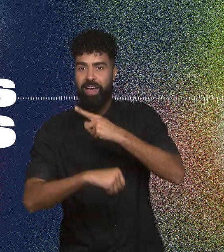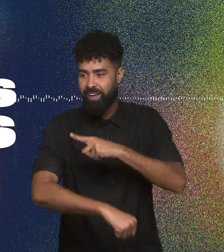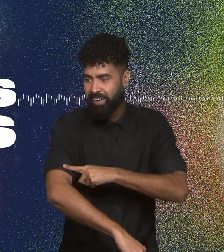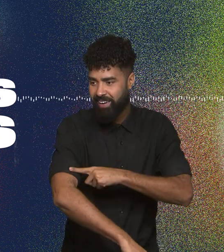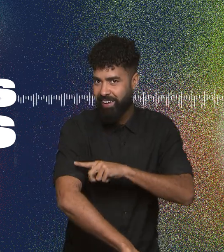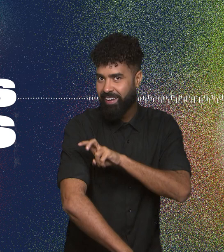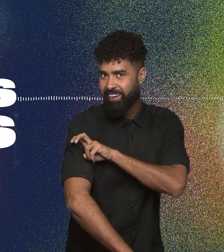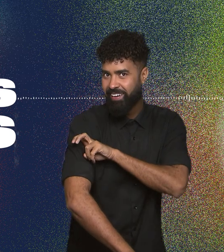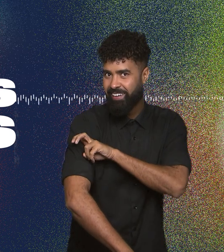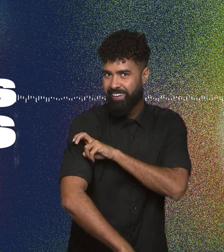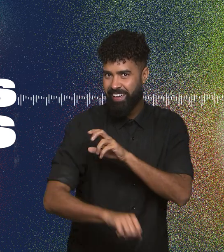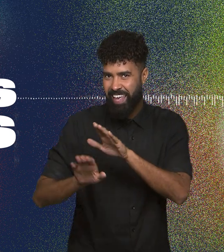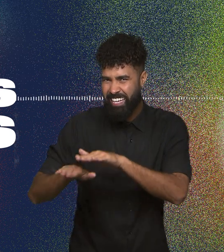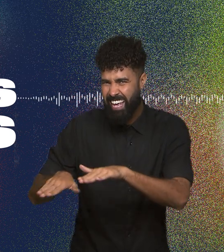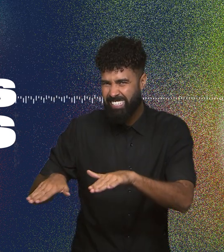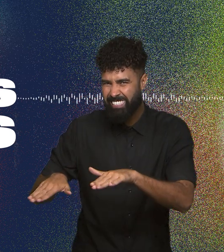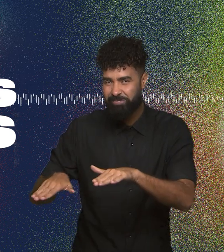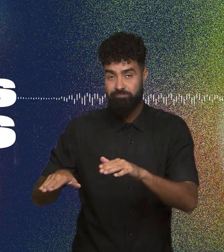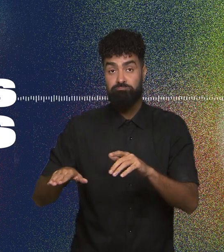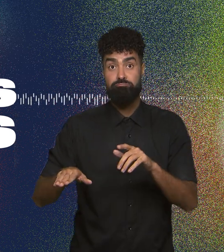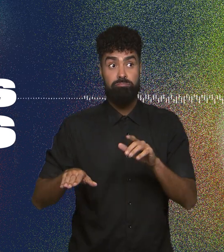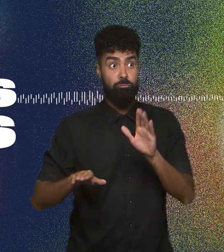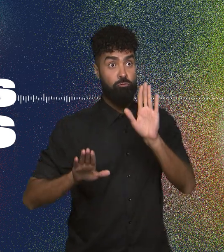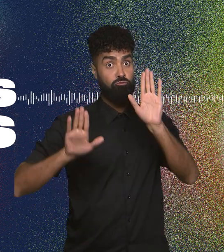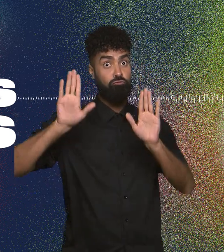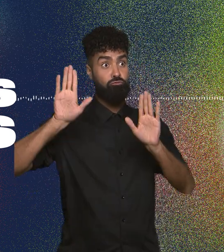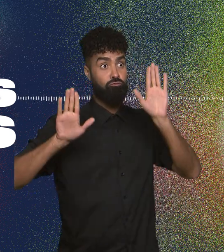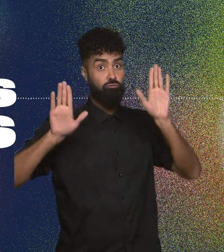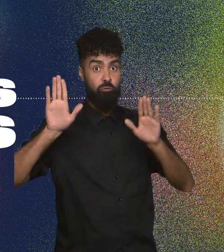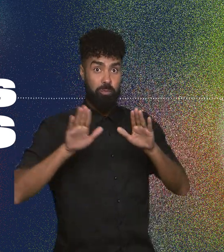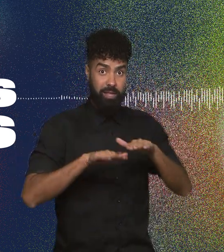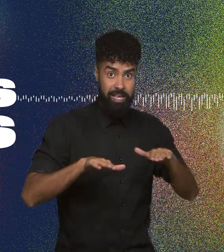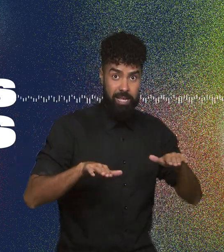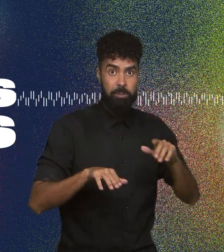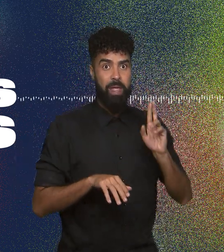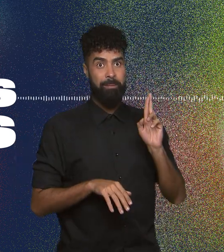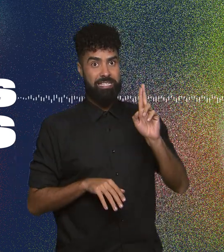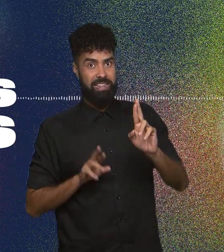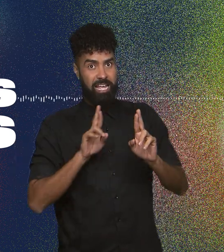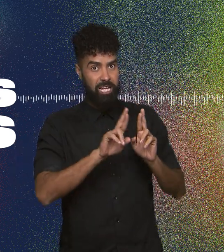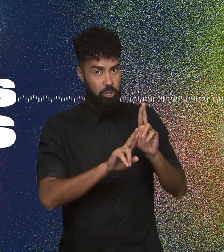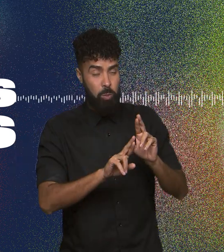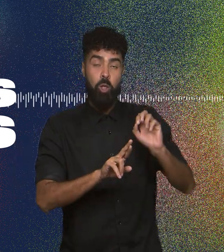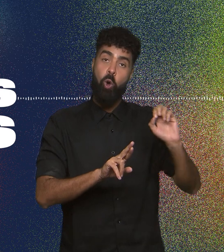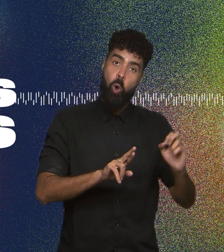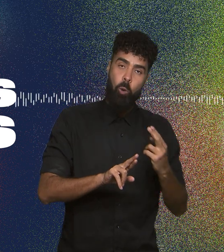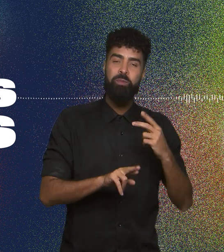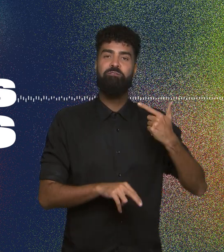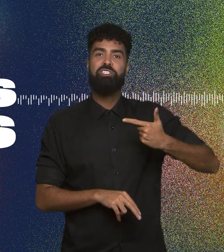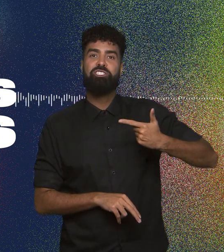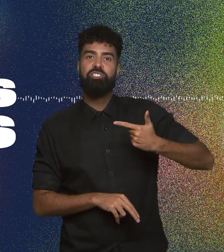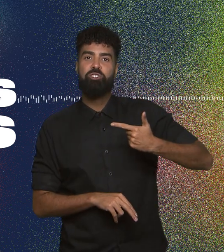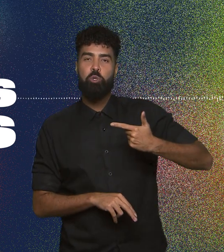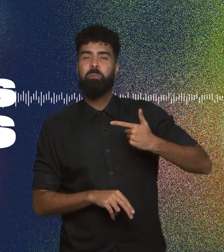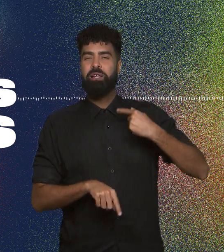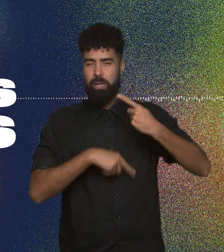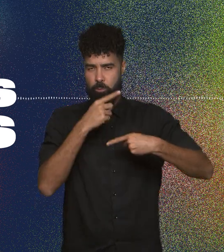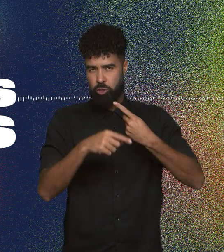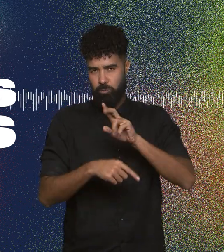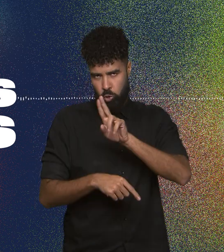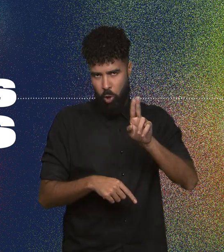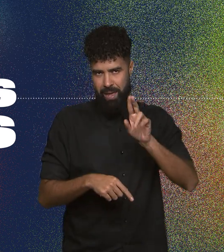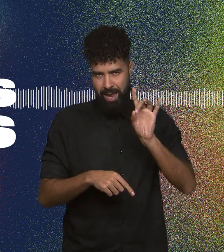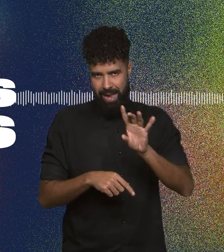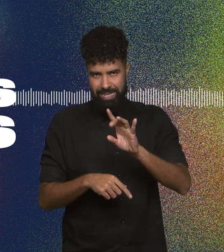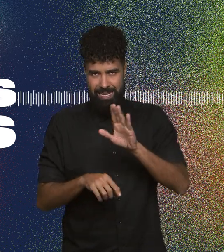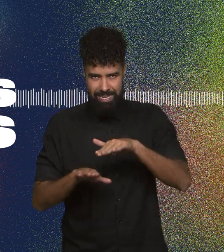todos são candidatos e candidatas a representante de turma ou vice. Todo mundo vai se identificar lá no final do episódio, nos créditos,